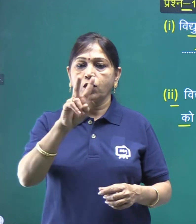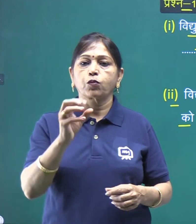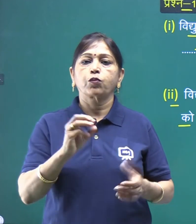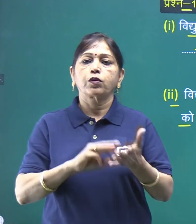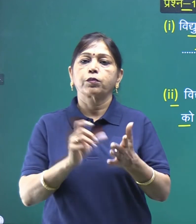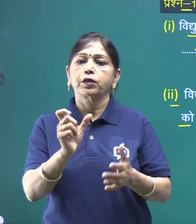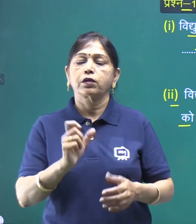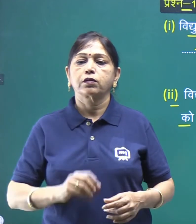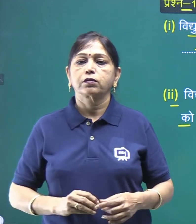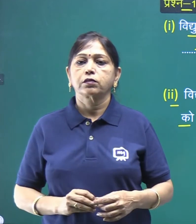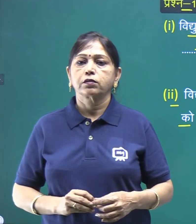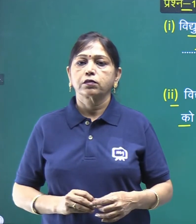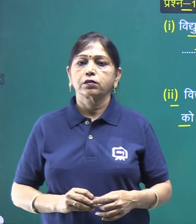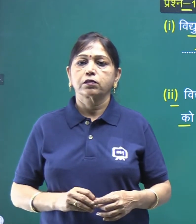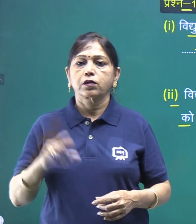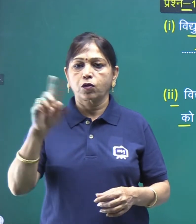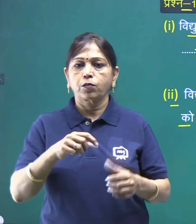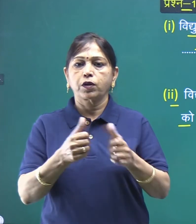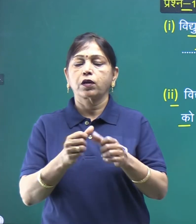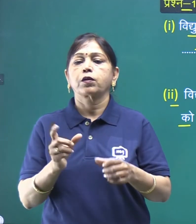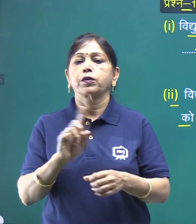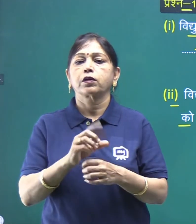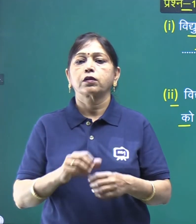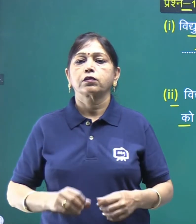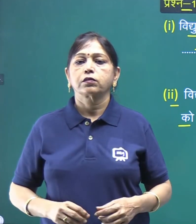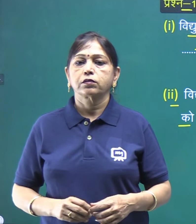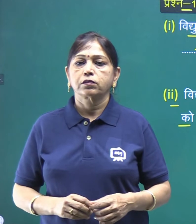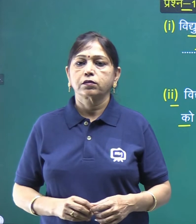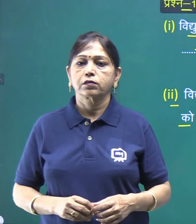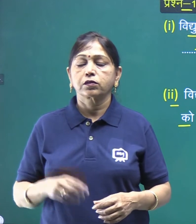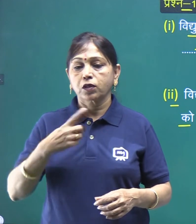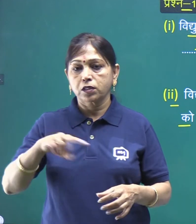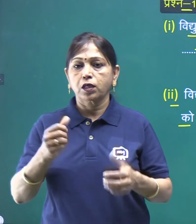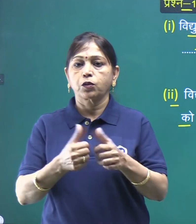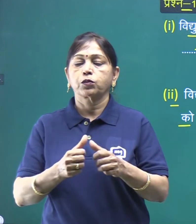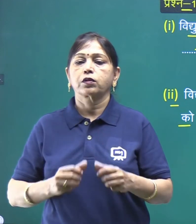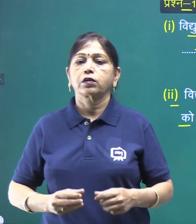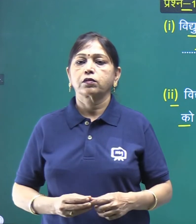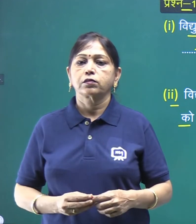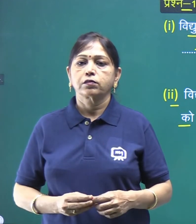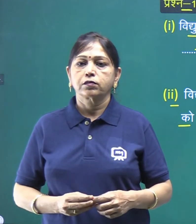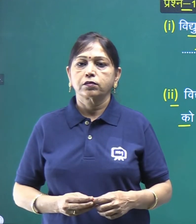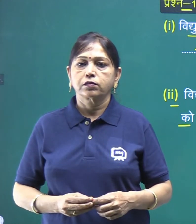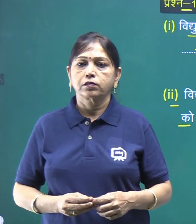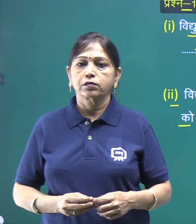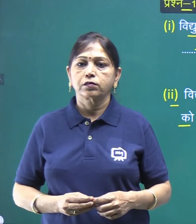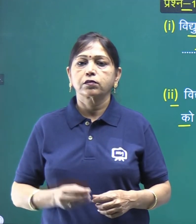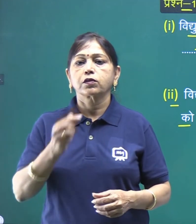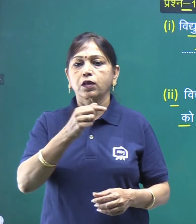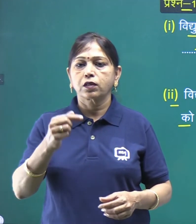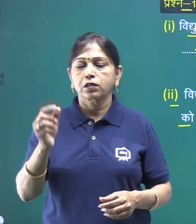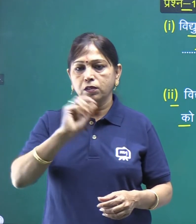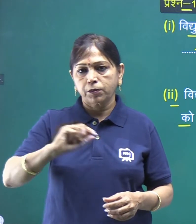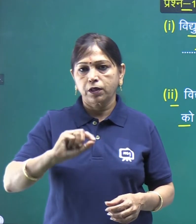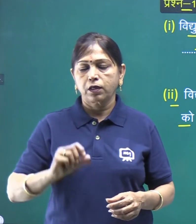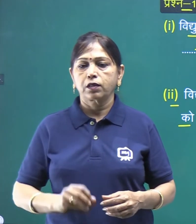वोल्टमीटर ऑब्लिक अमीटर। सही ऑप्शन रिक्त स्थान में